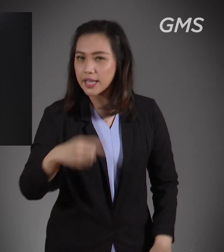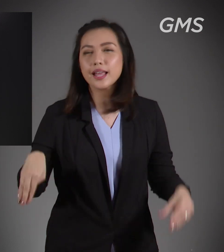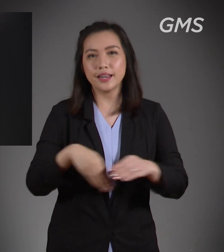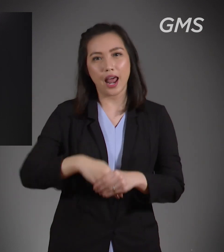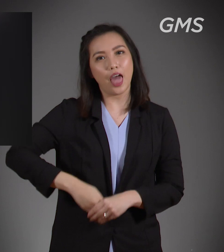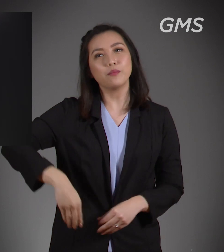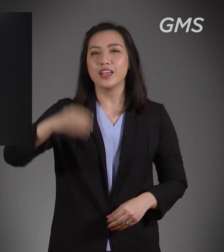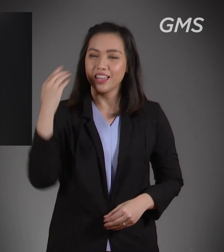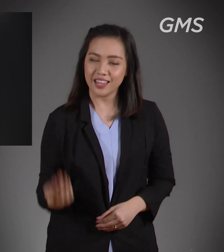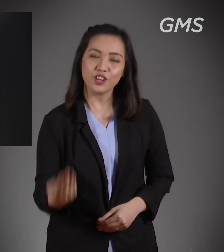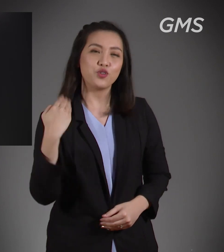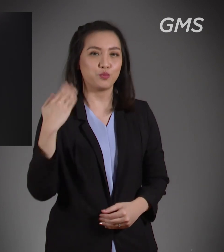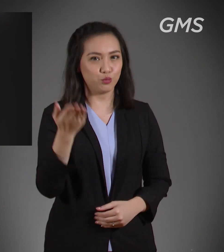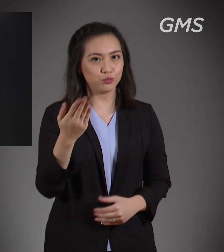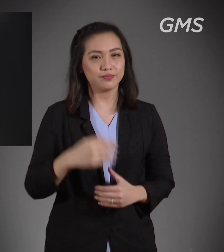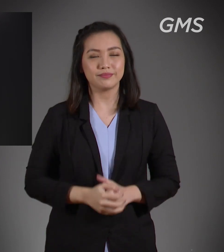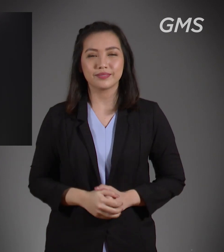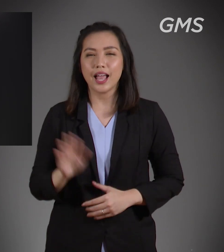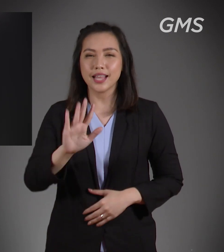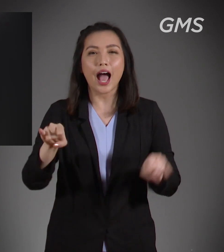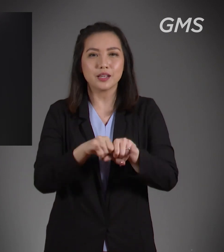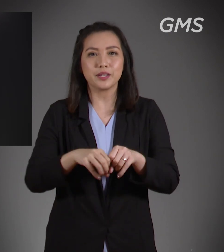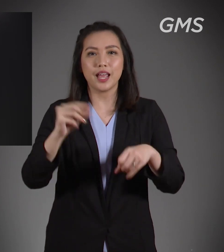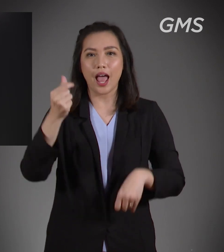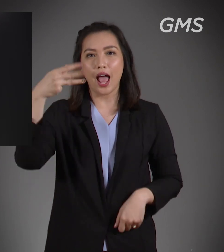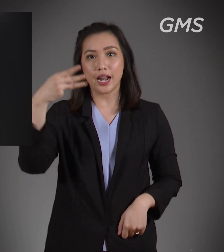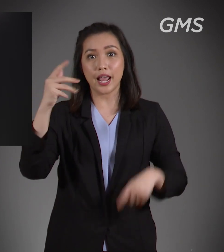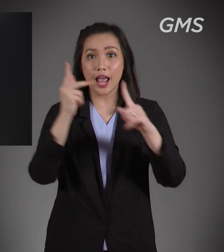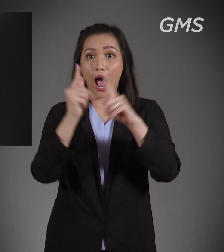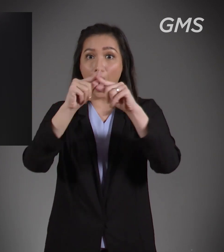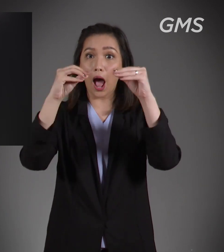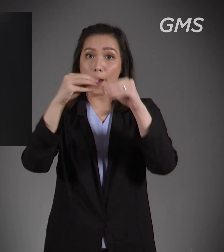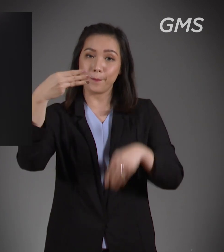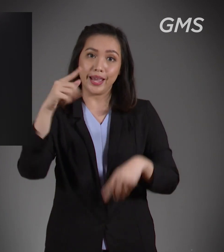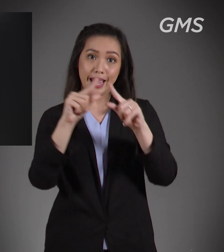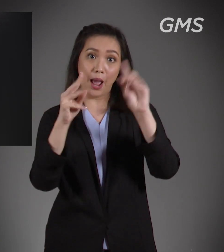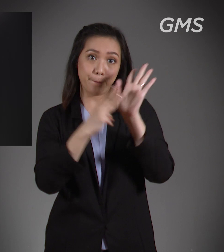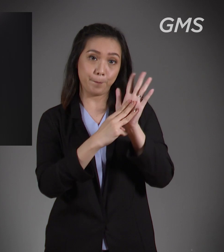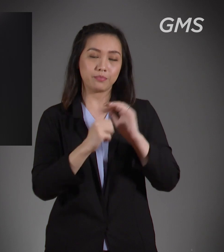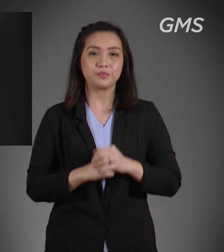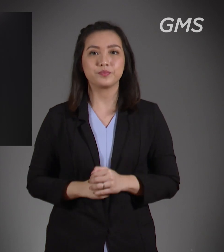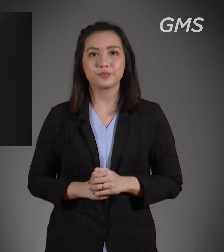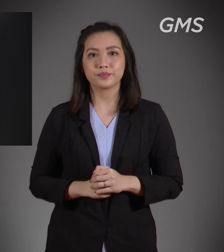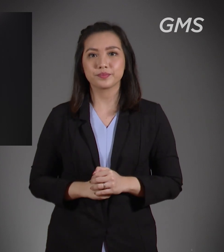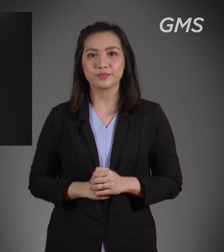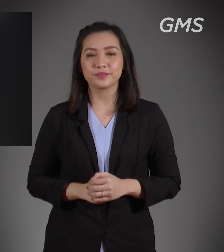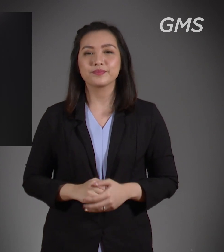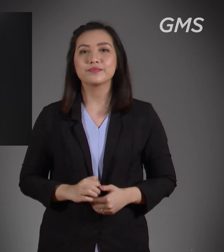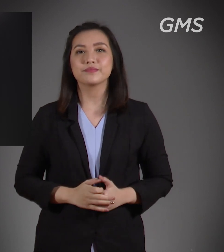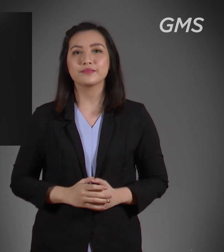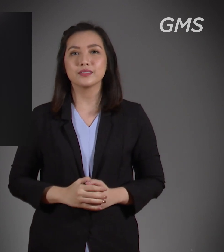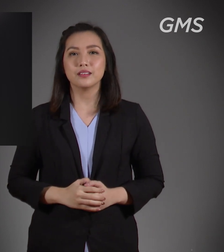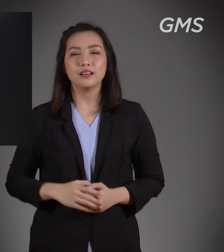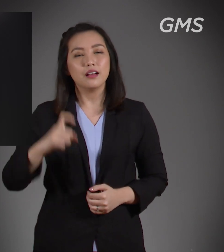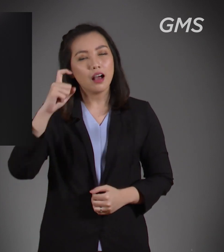firman. Jangan seperti Rehabeam, cucu Daud yang sama sekali gak seperti Daud. Dia gak pernah mengejar, tidak pernah mencari